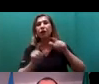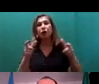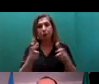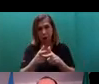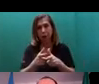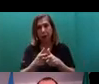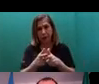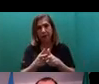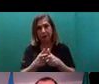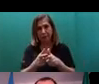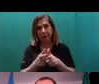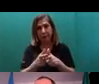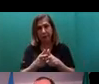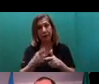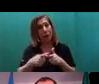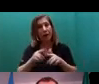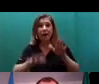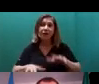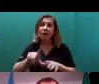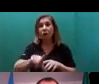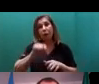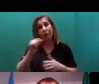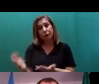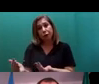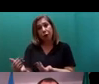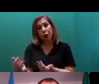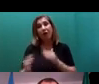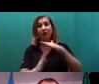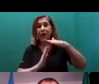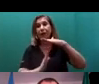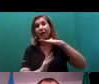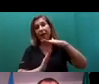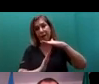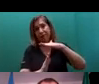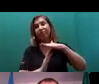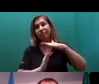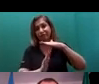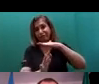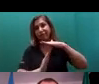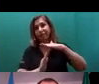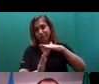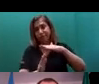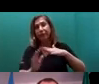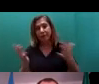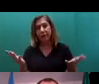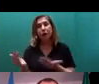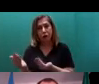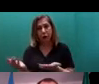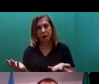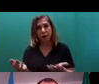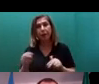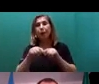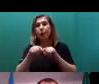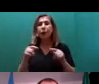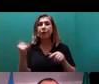sendo a opção dos mais jovens. Também é necessário garantir a conectividade